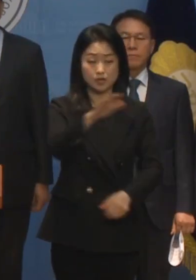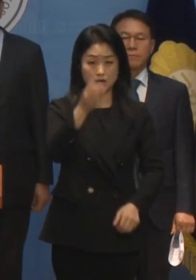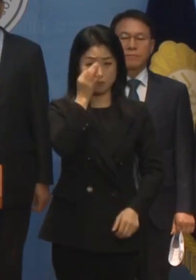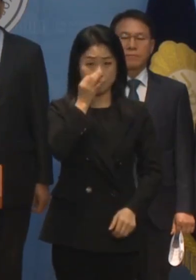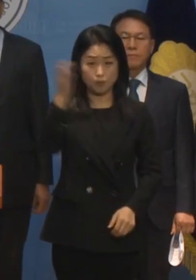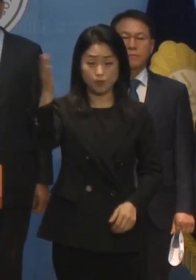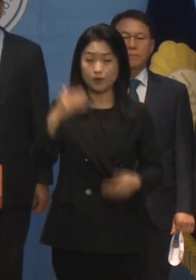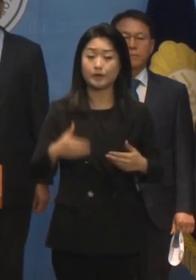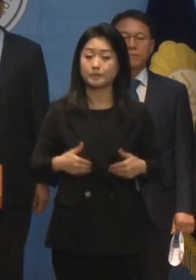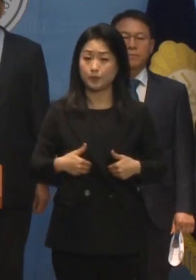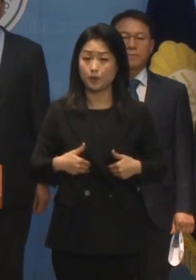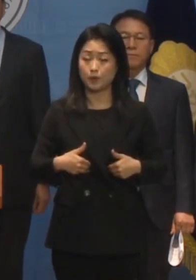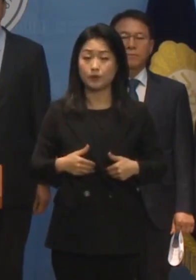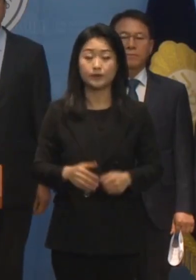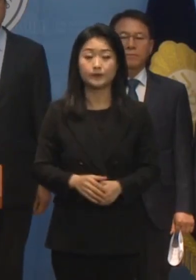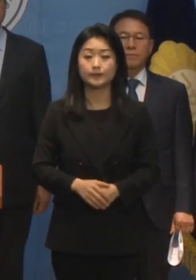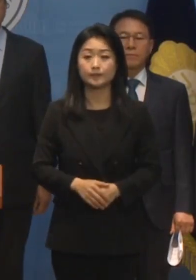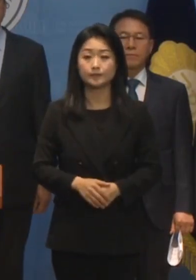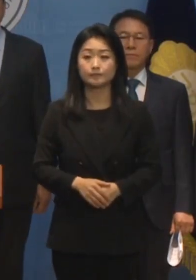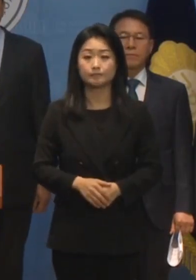보여주어야 합니다. 더 이상